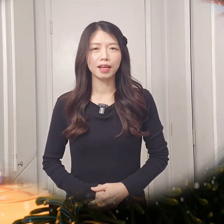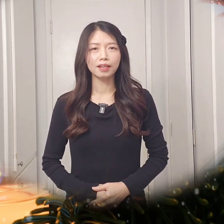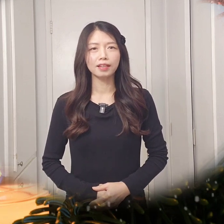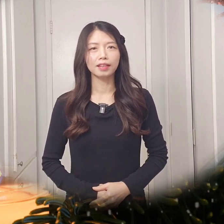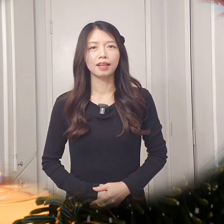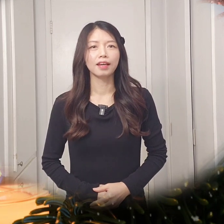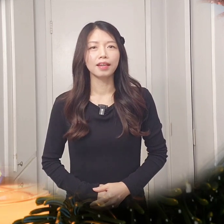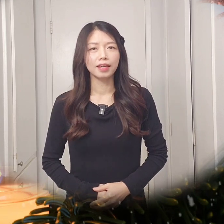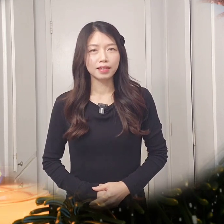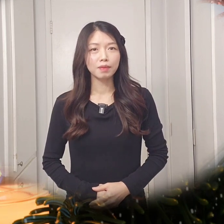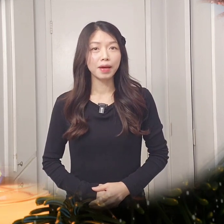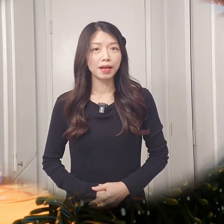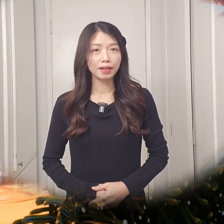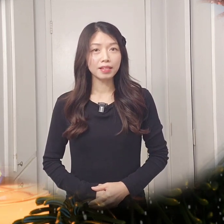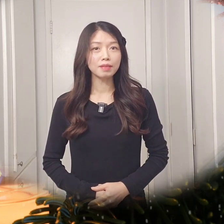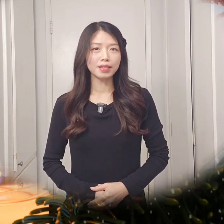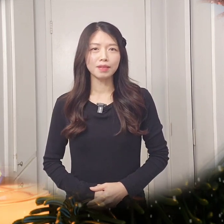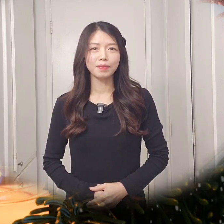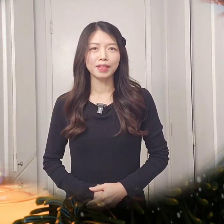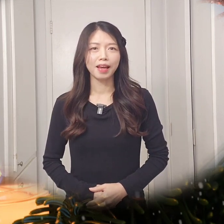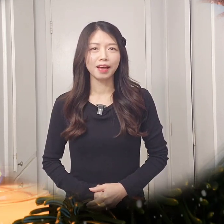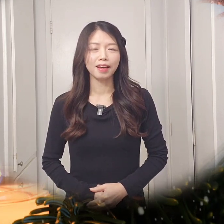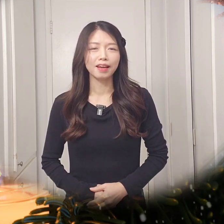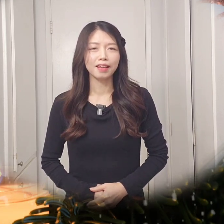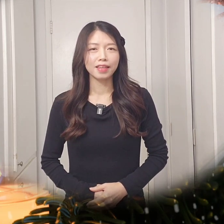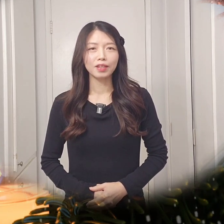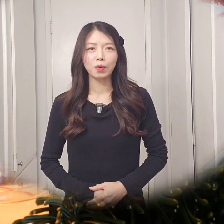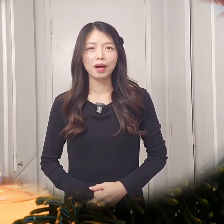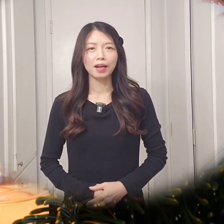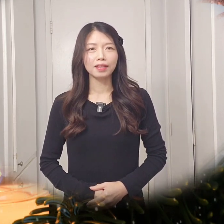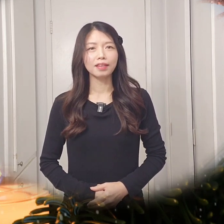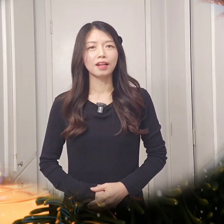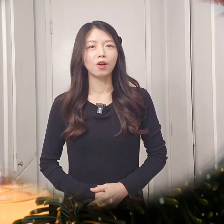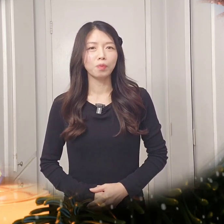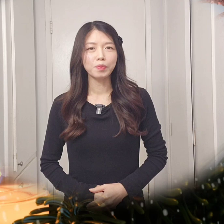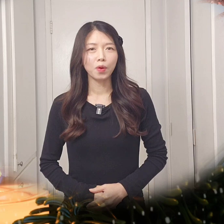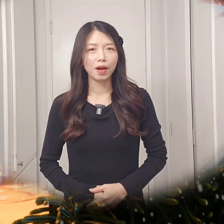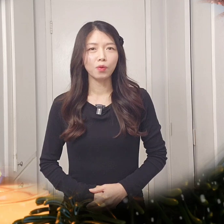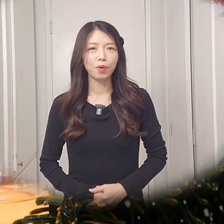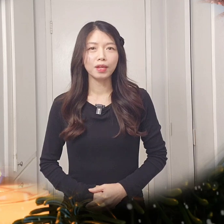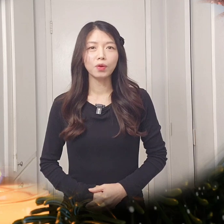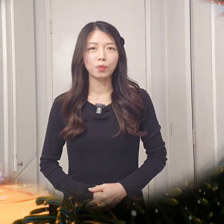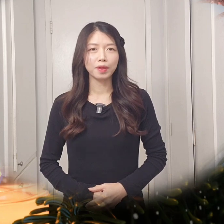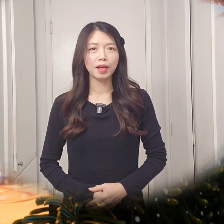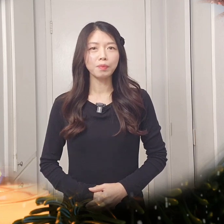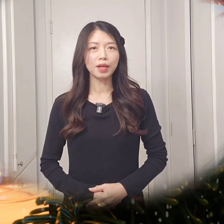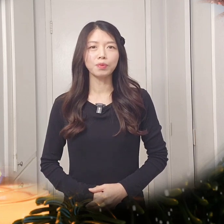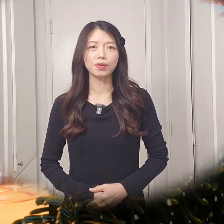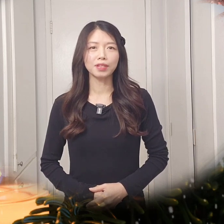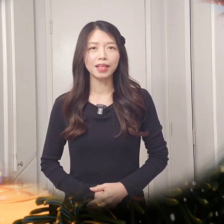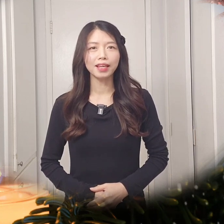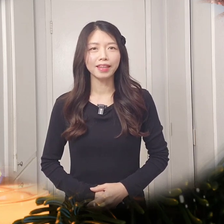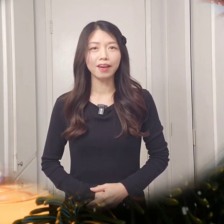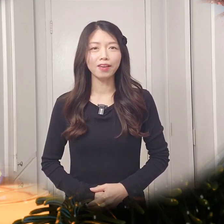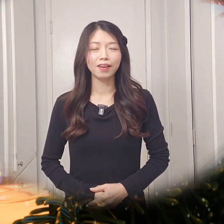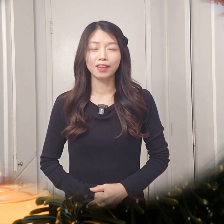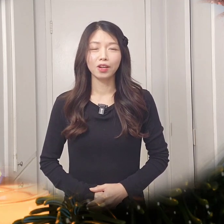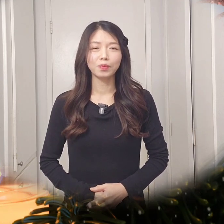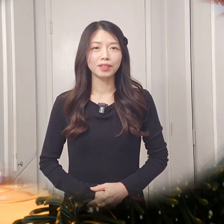찬양은 잊지마 크리스마스입니다. 제가 좋아하는 러빔과 웨이옴이 함께 부른 찬양인데요. 여러분